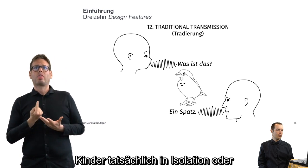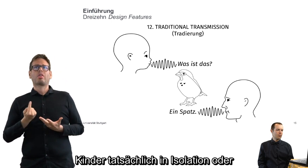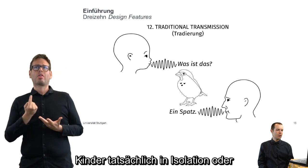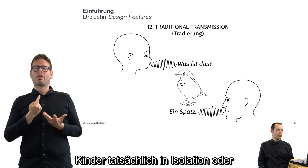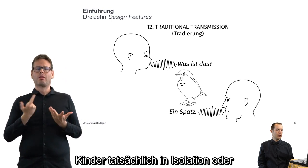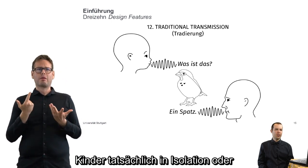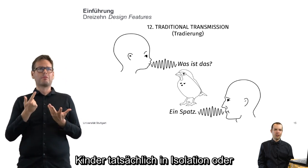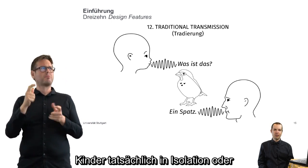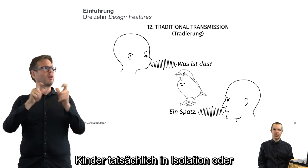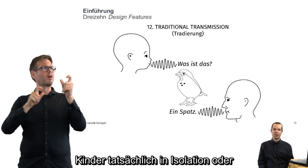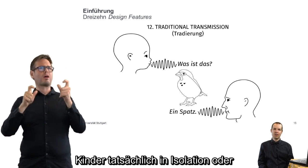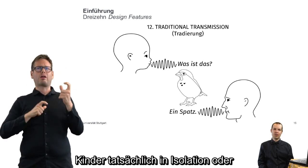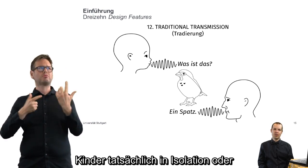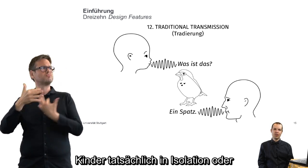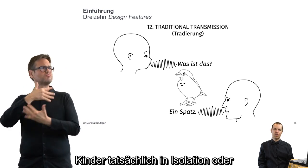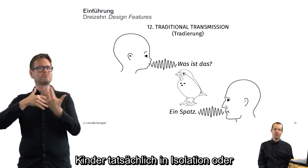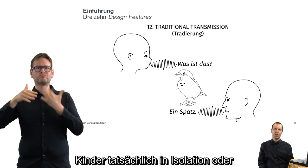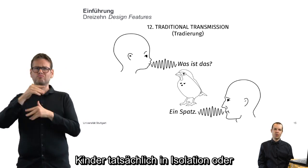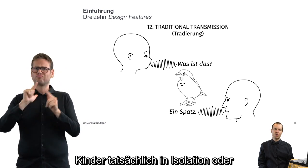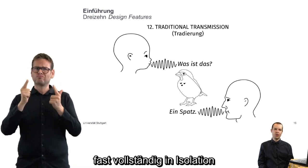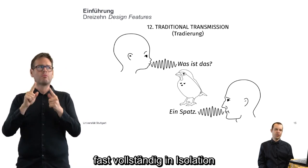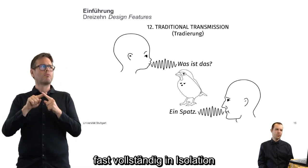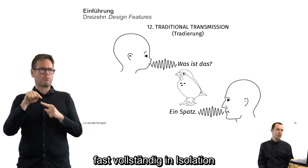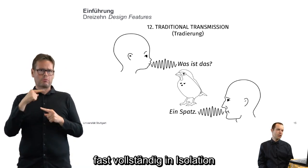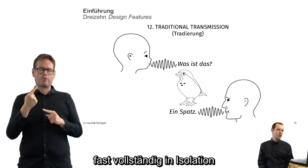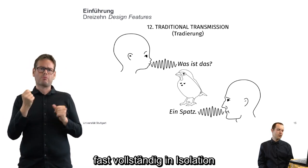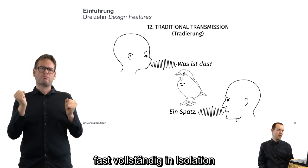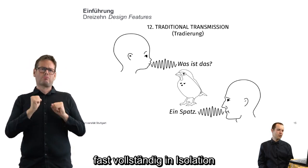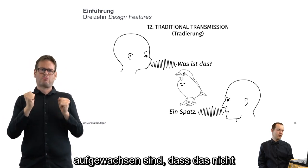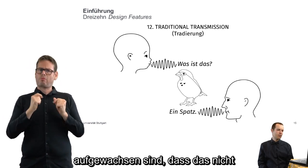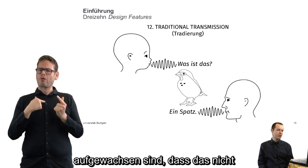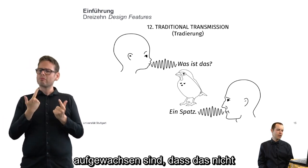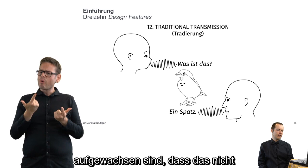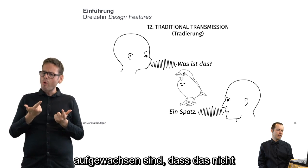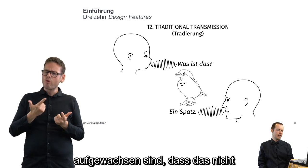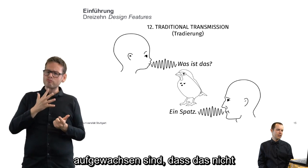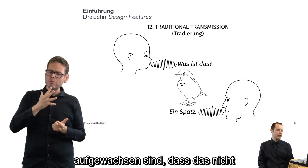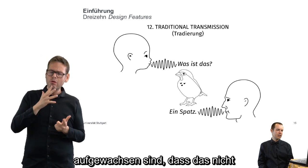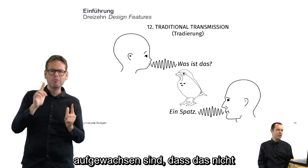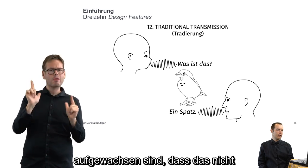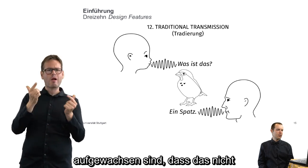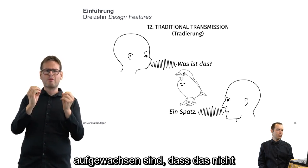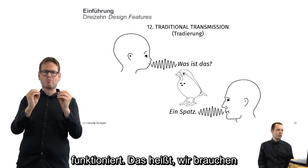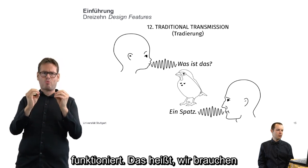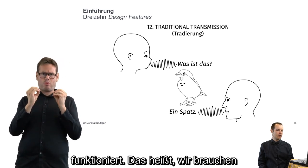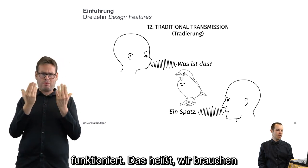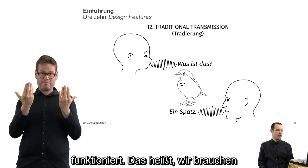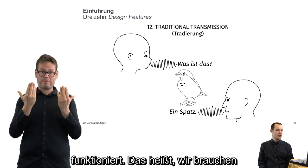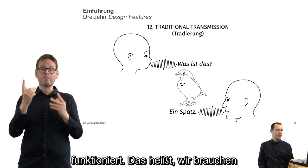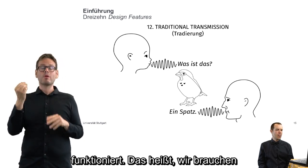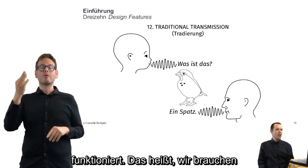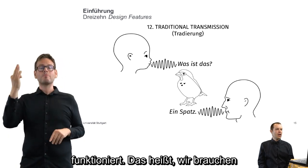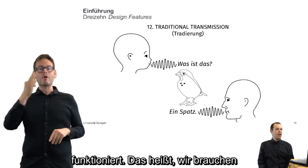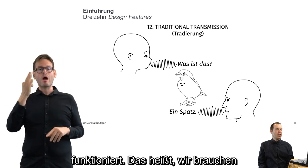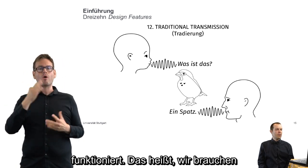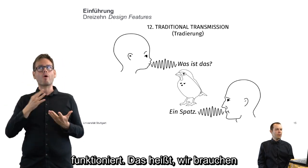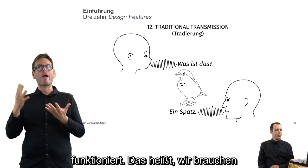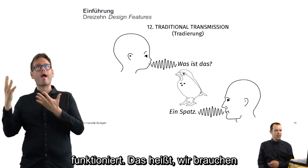eben tatsächlich in Isolation oder fast vollständig in Isolation aufgewachsen sind, dass das nicht funktionieren wird.